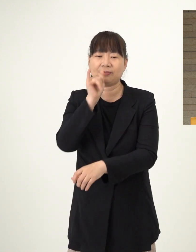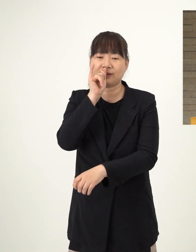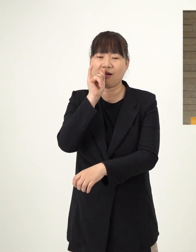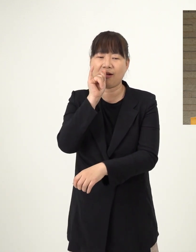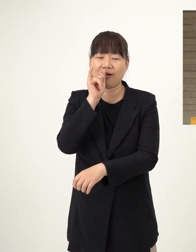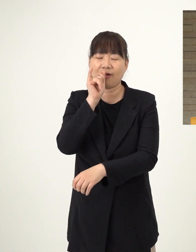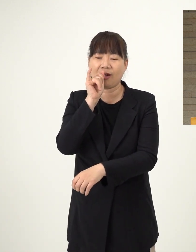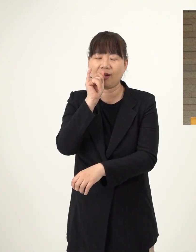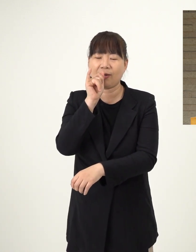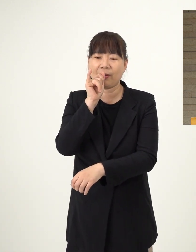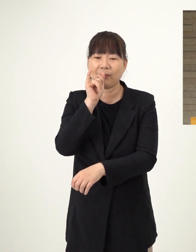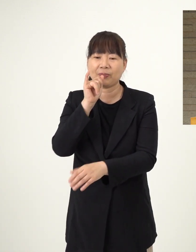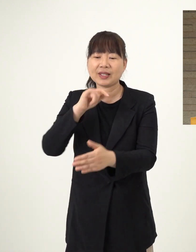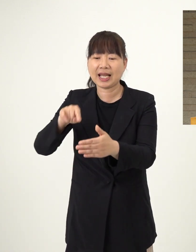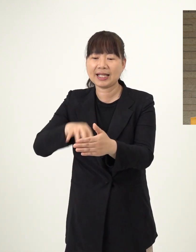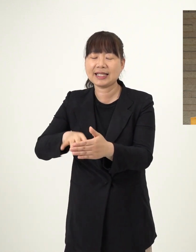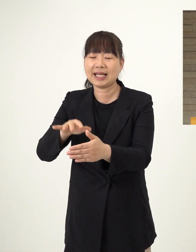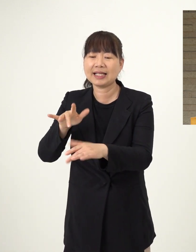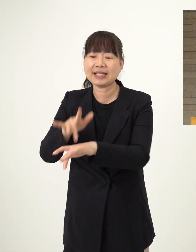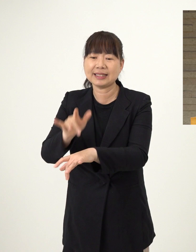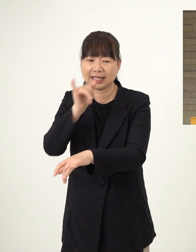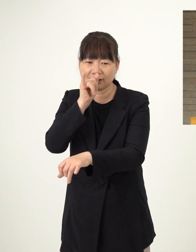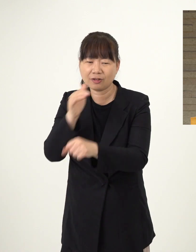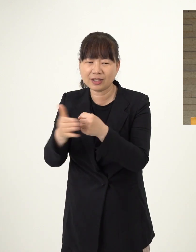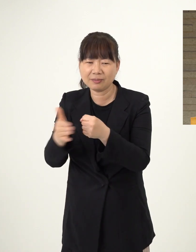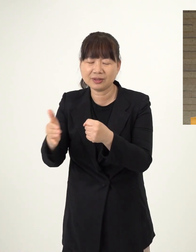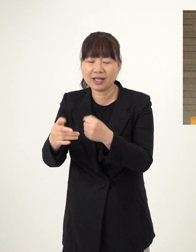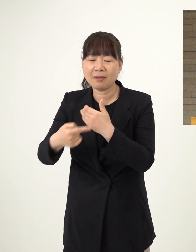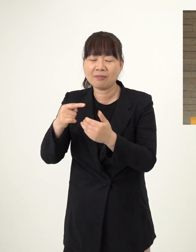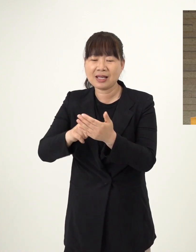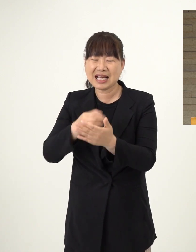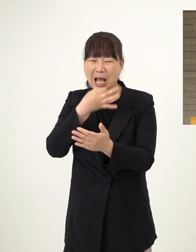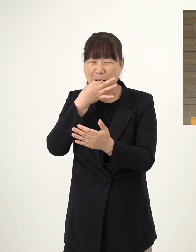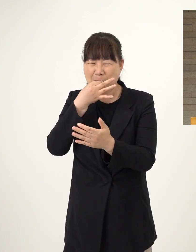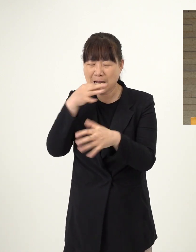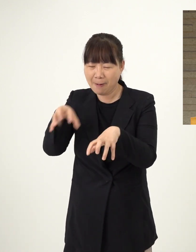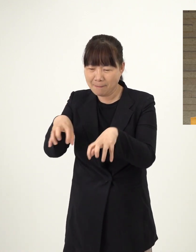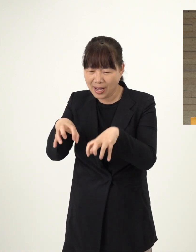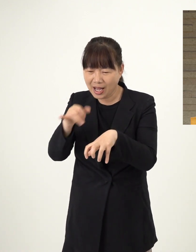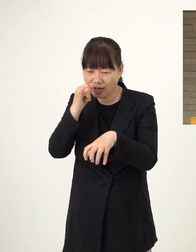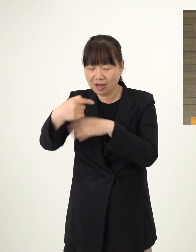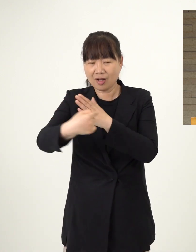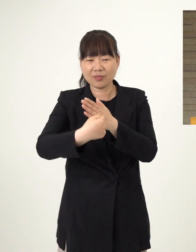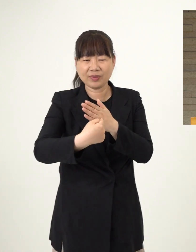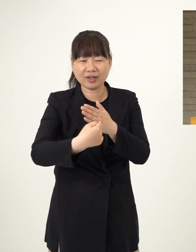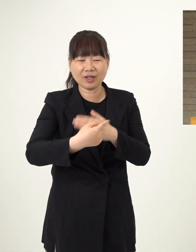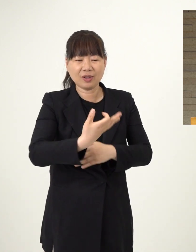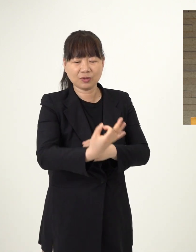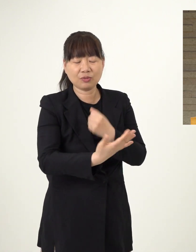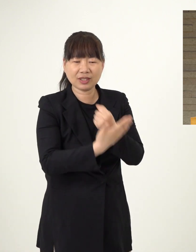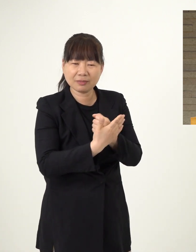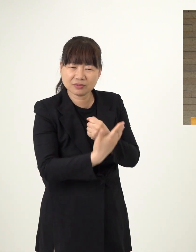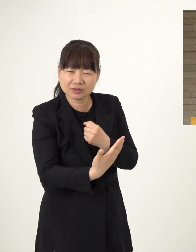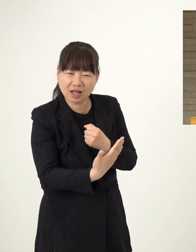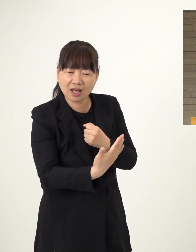사탄이 들어가서 그 마음을 탐욕스럽게 만들고, 표면적으로는 유다가 돈 때문에